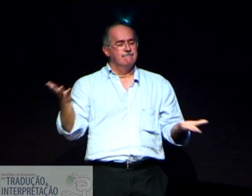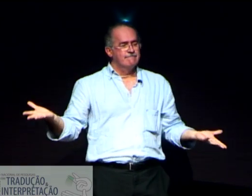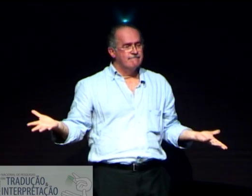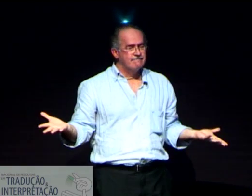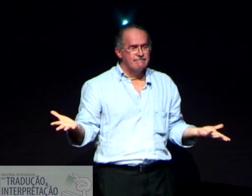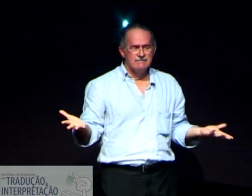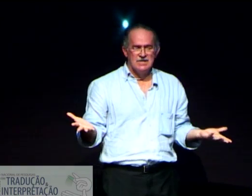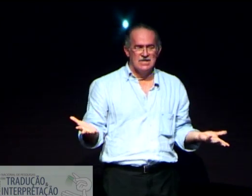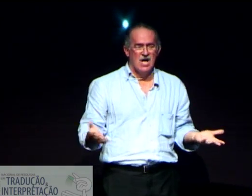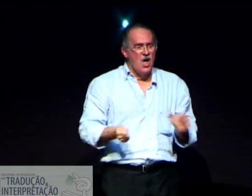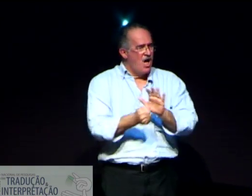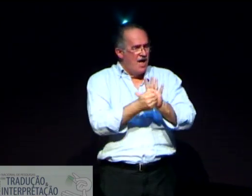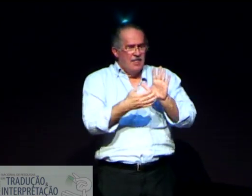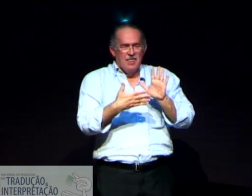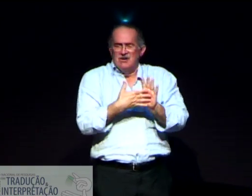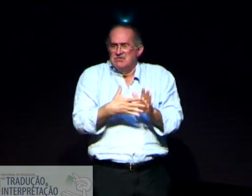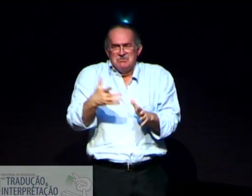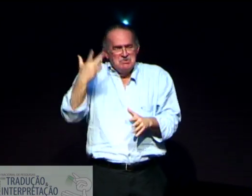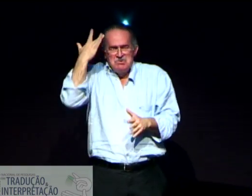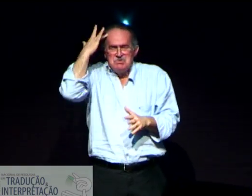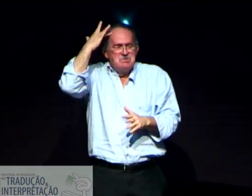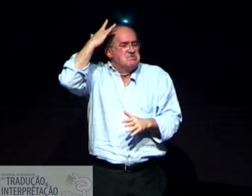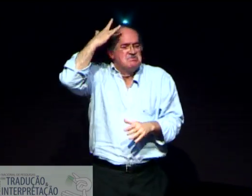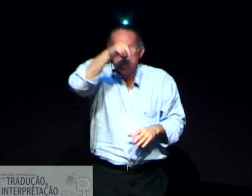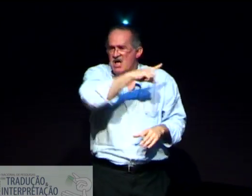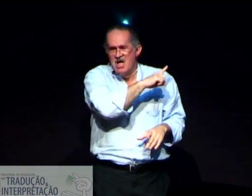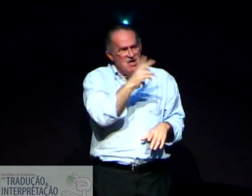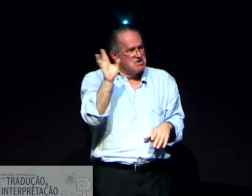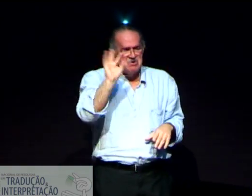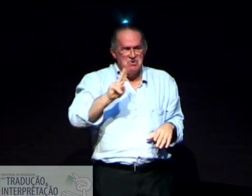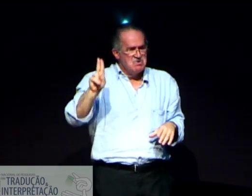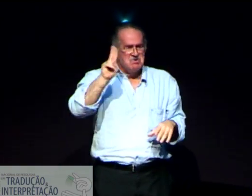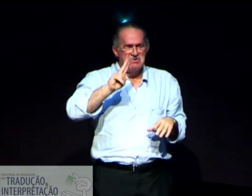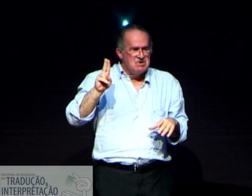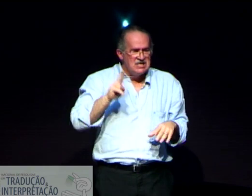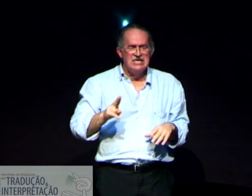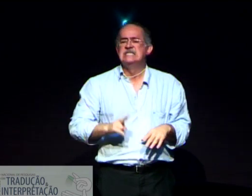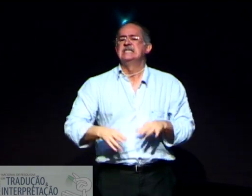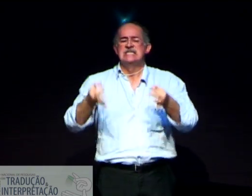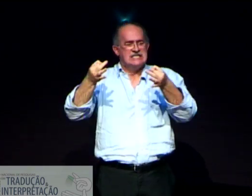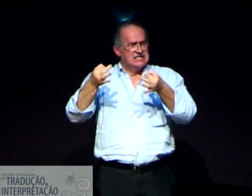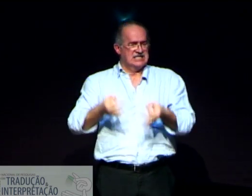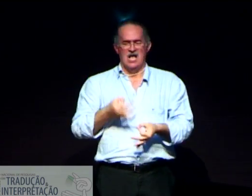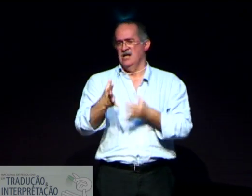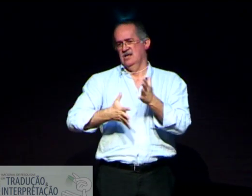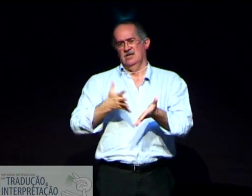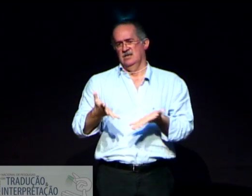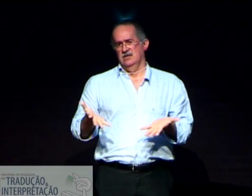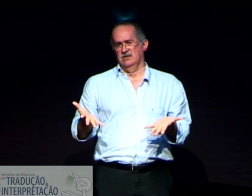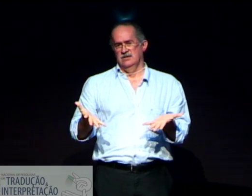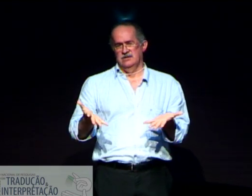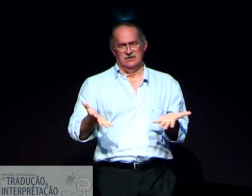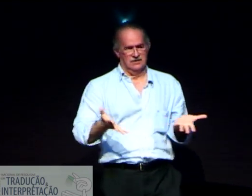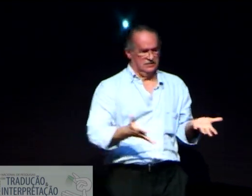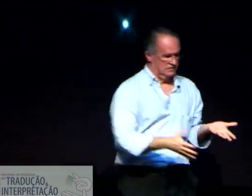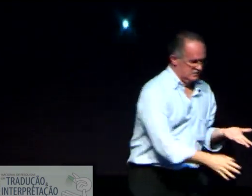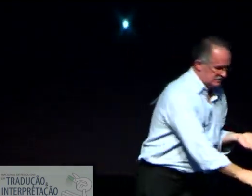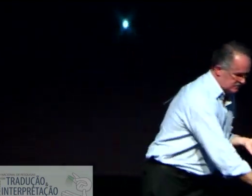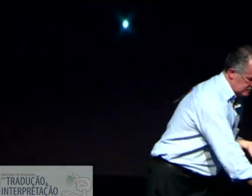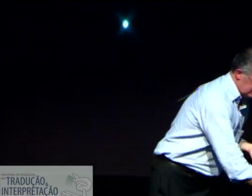Então, para concluir, esses aplicativos eles não dominam as técnicas de interpretação em